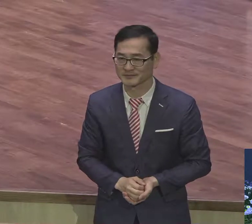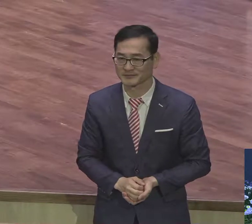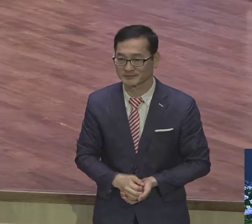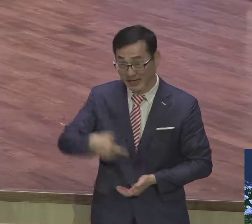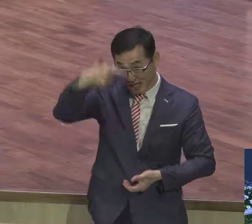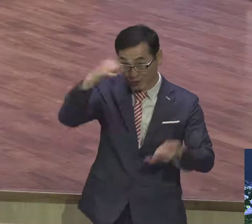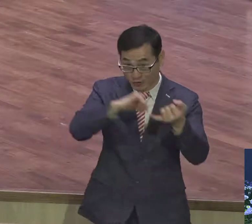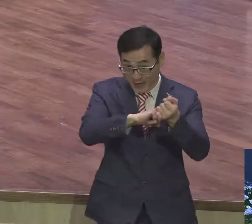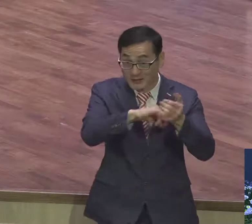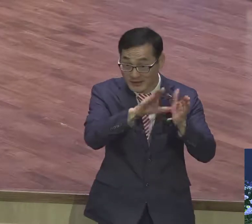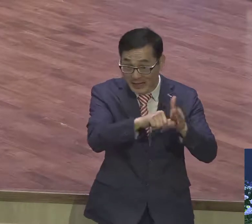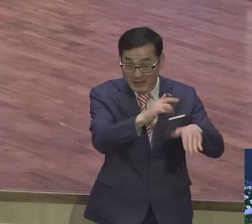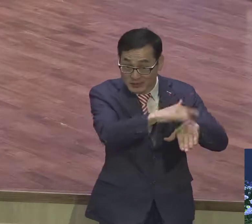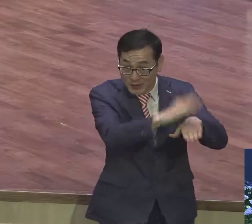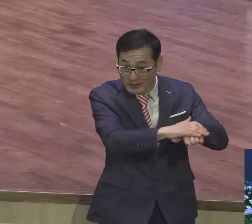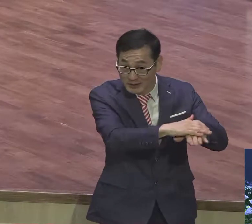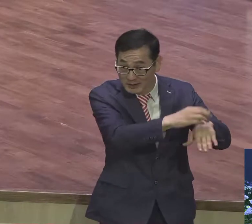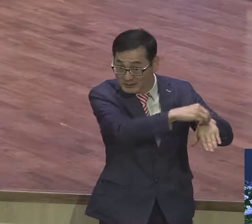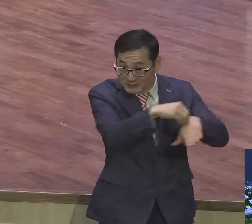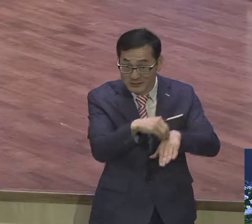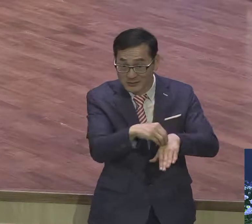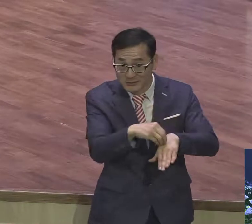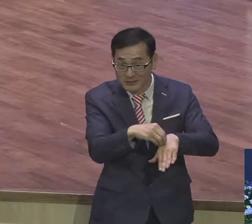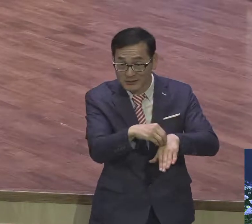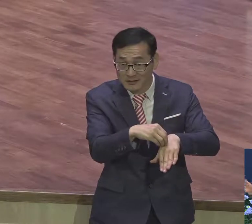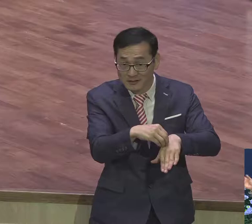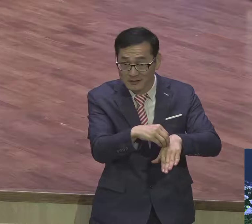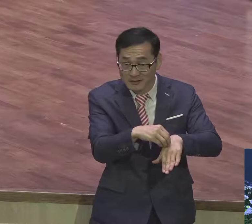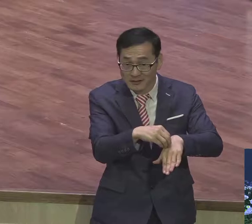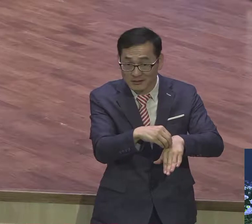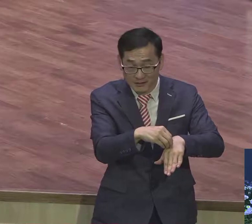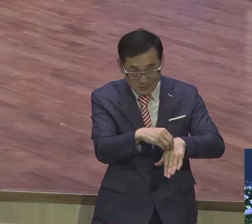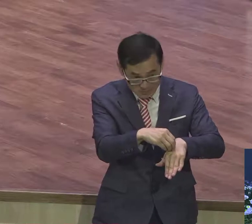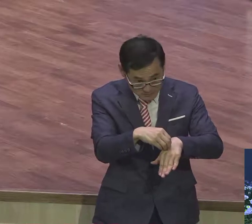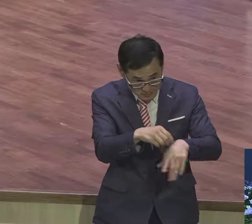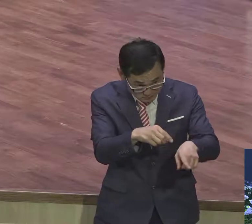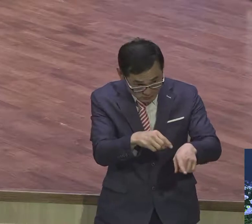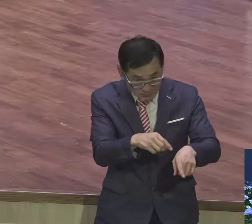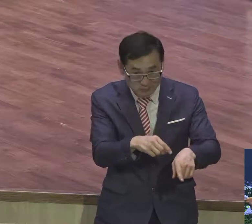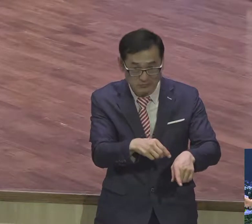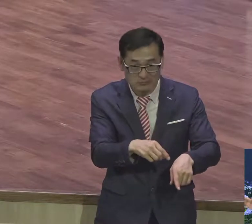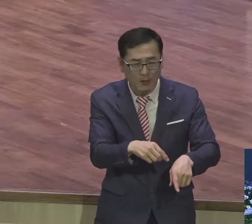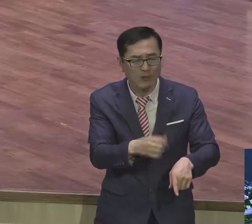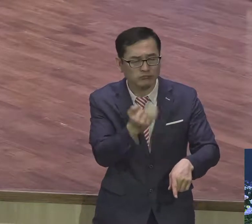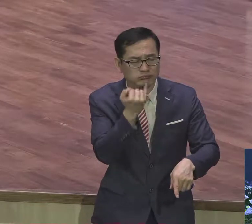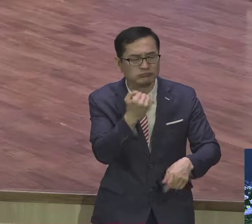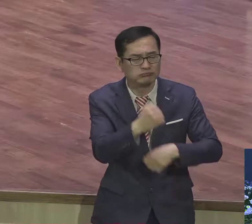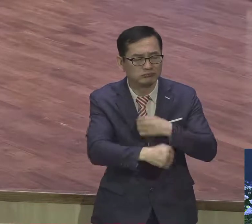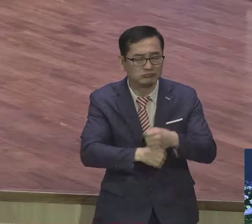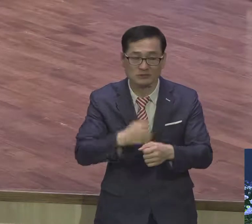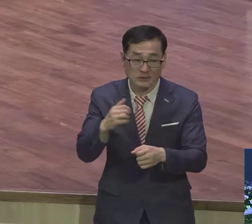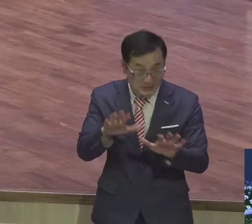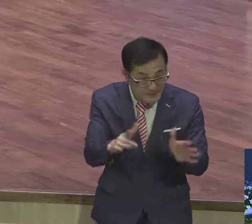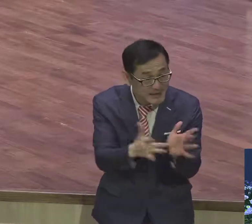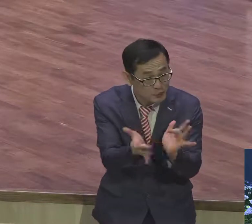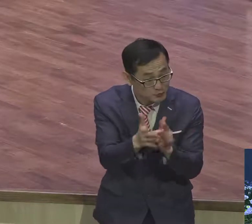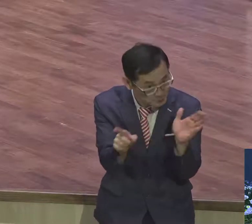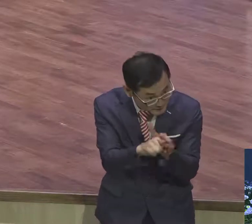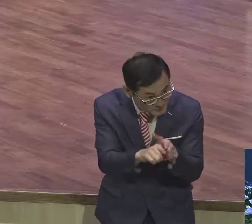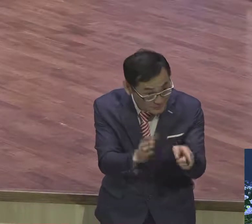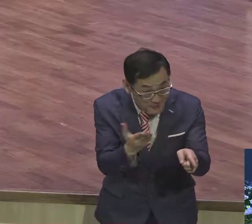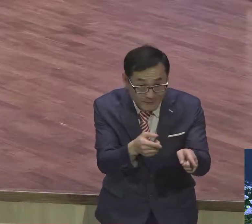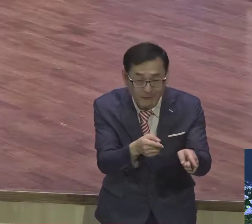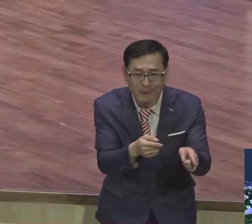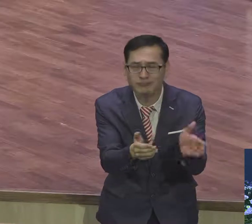구약시대 살을 지키기 그 유대인의 사상과 지키지 지키라 그냥 안 지킬 사람과 지키지 마라 쉽게